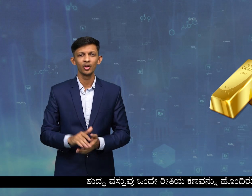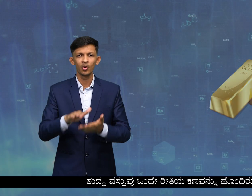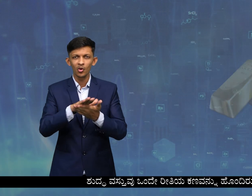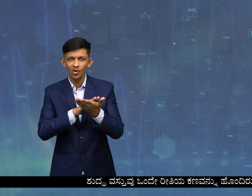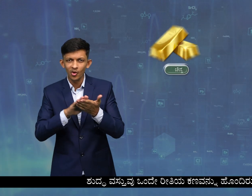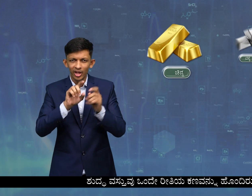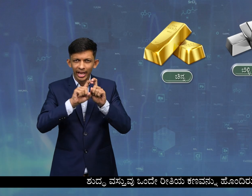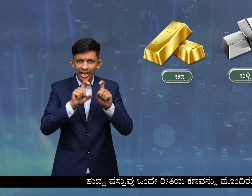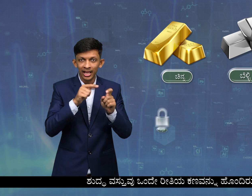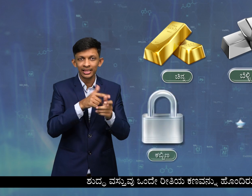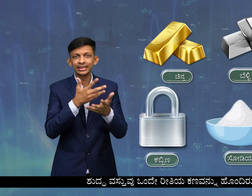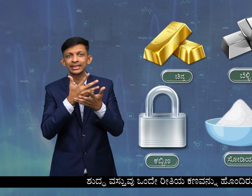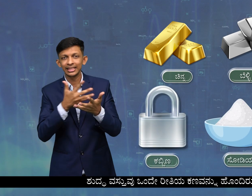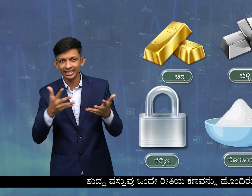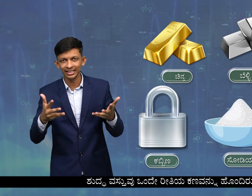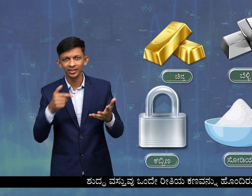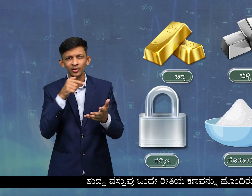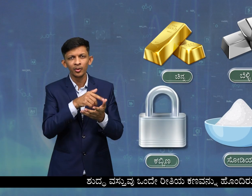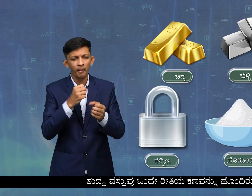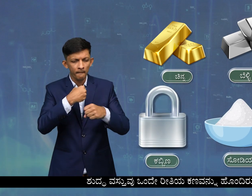ಶುದ್ಧ ವಸ್ತುವು ಒಂದೇ ರೀತಿಯ ಕಣವನ್ನು ಹೊಂದಿರುತ್ತದೆ.